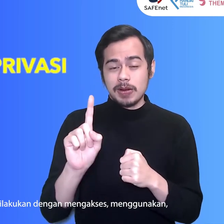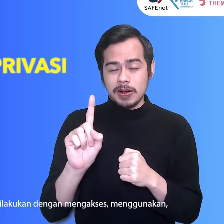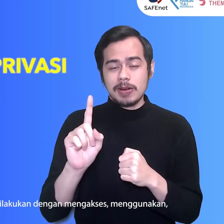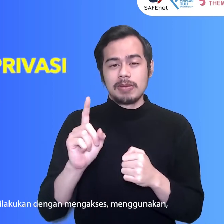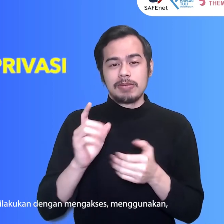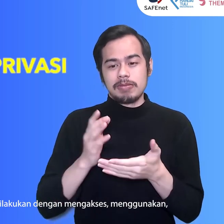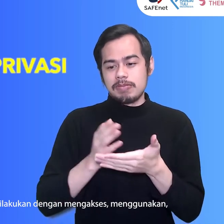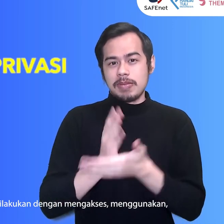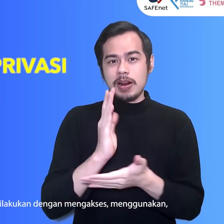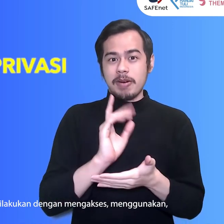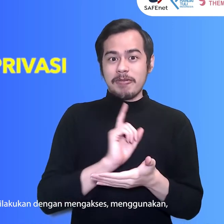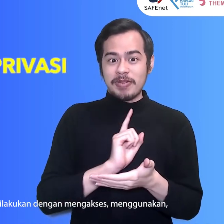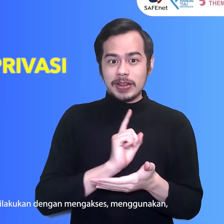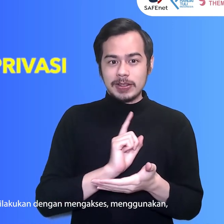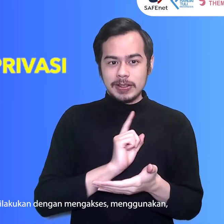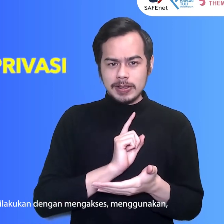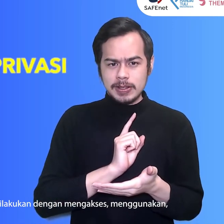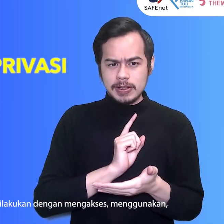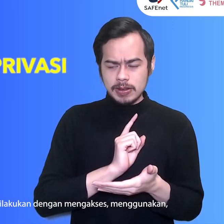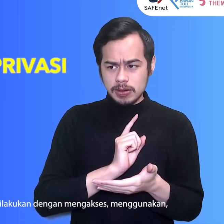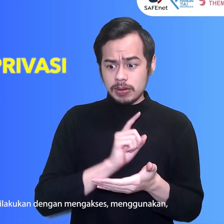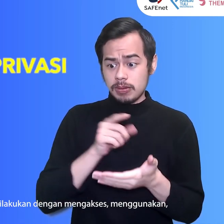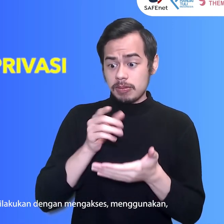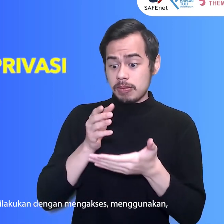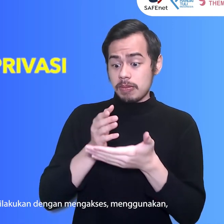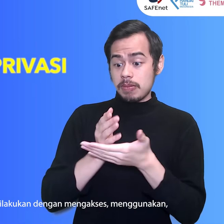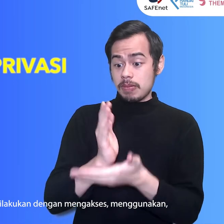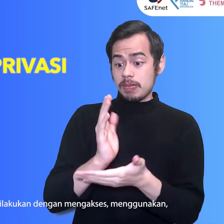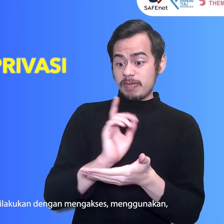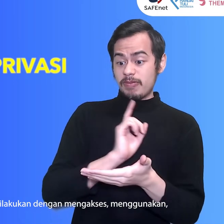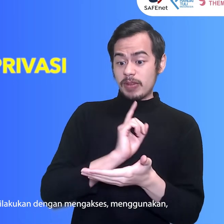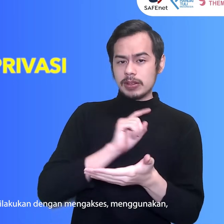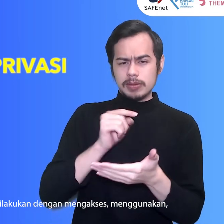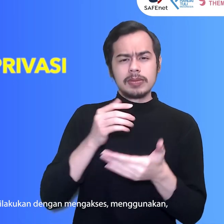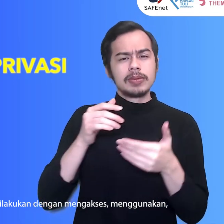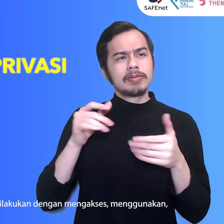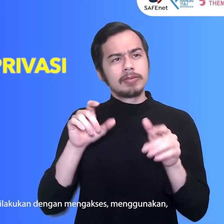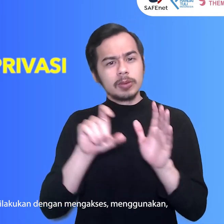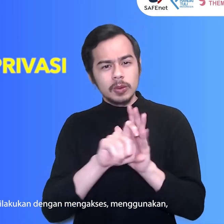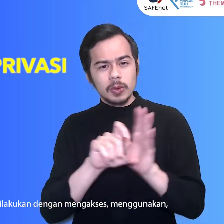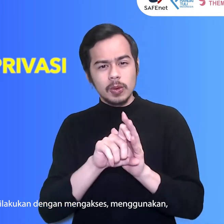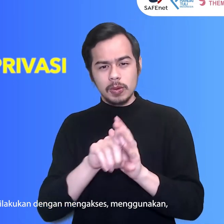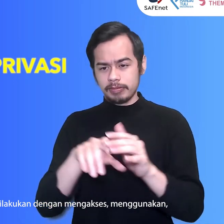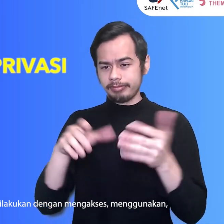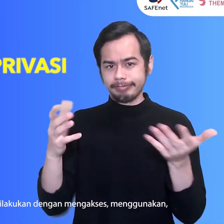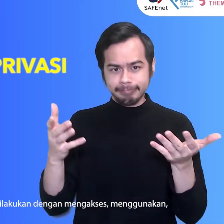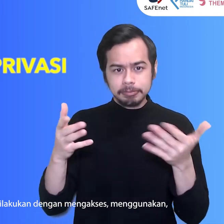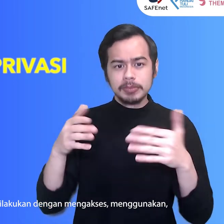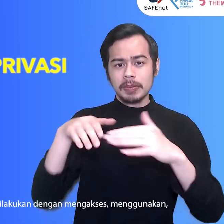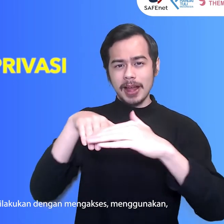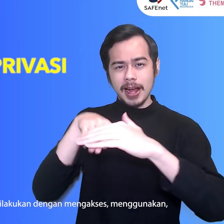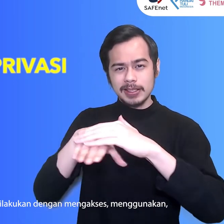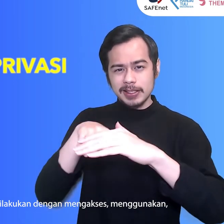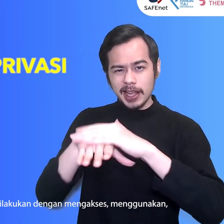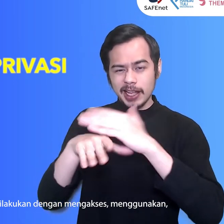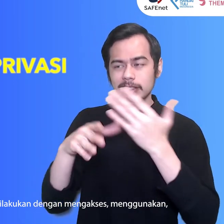hai satu pelanggaran privasi Hal ini dilakukan dengan mengakses menggunakan